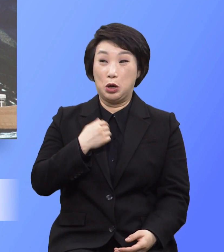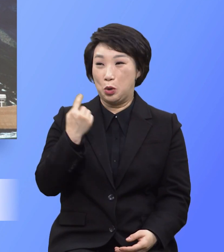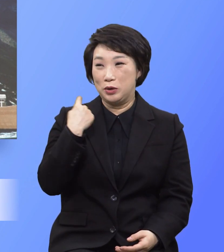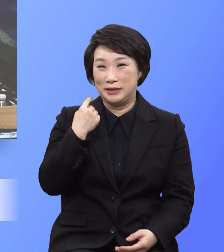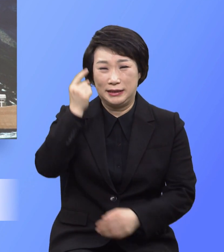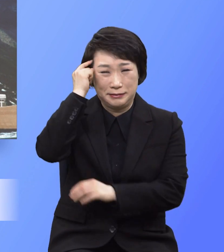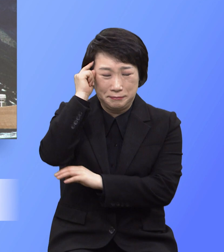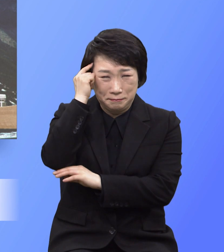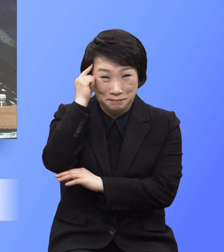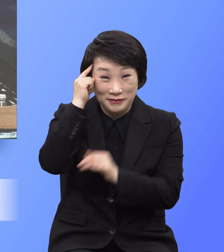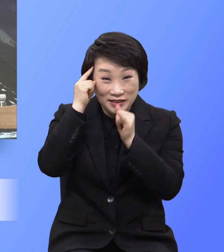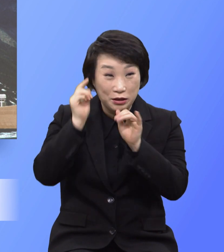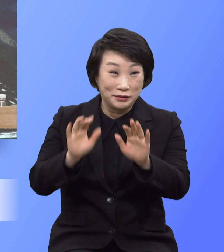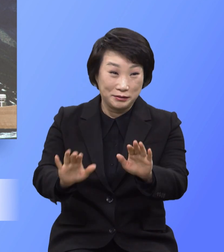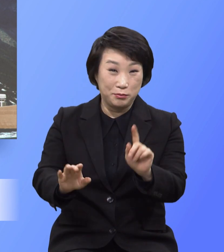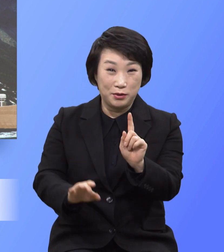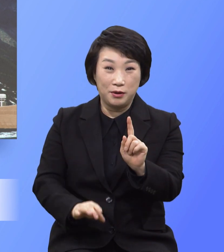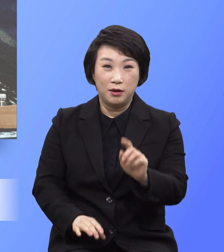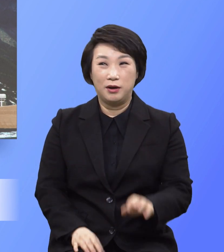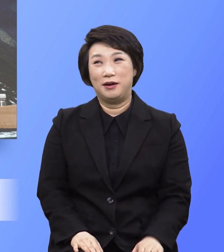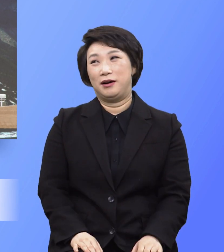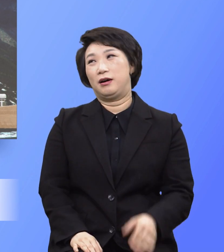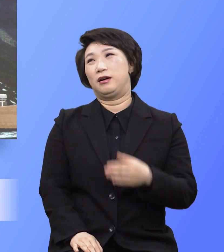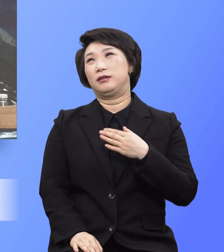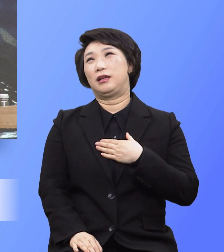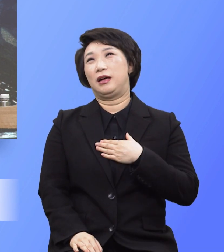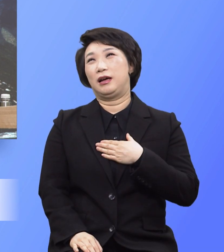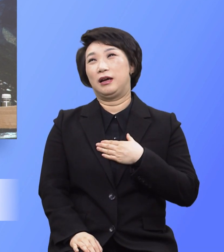어저께 생각해 봤어요. 우리